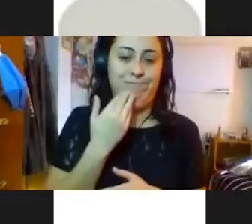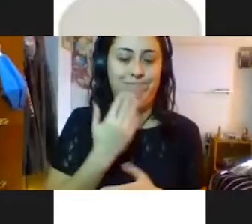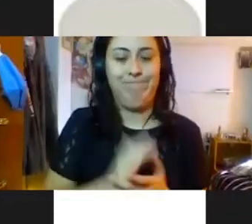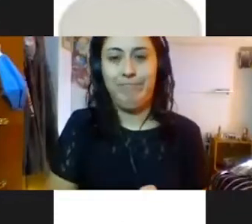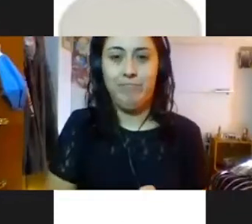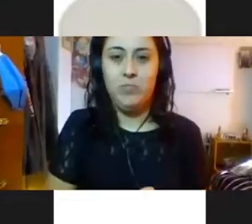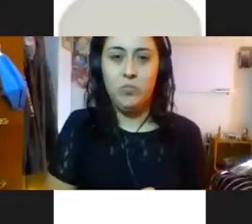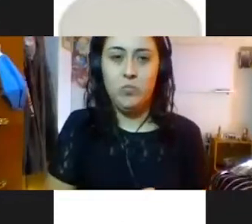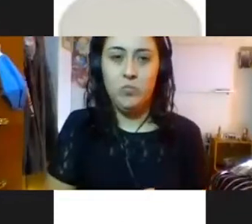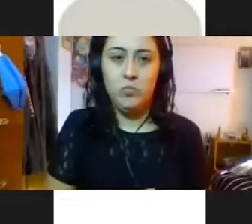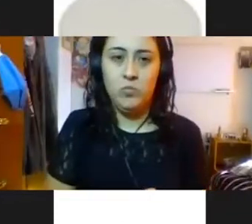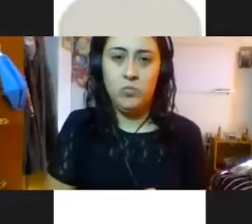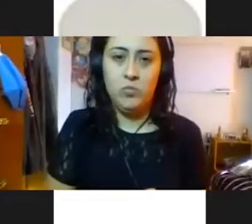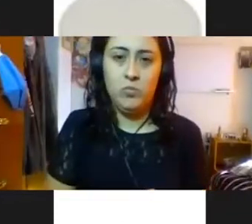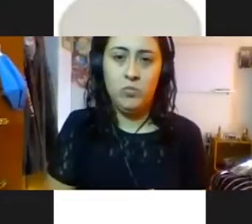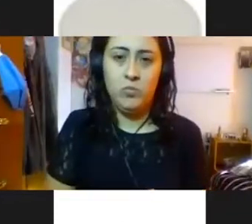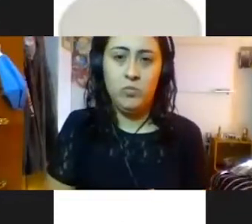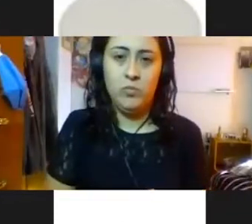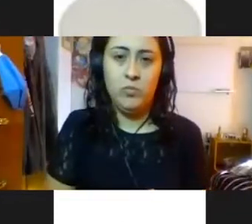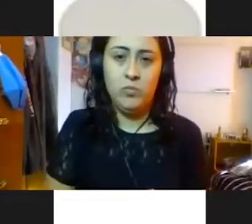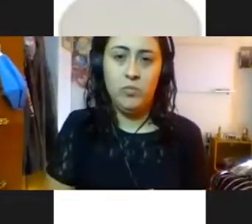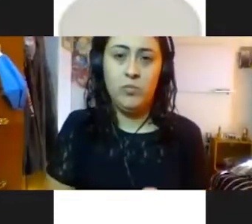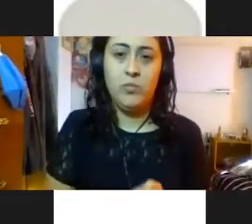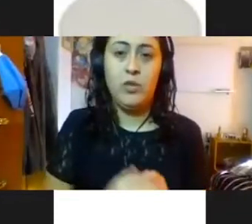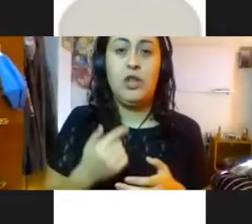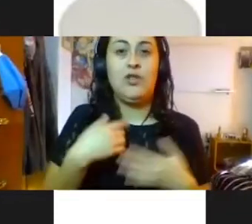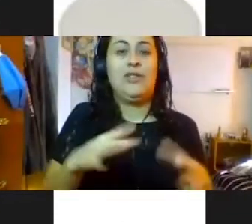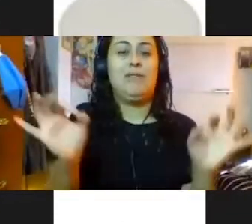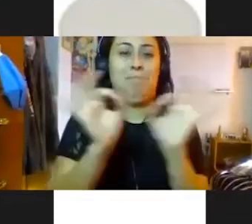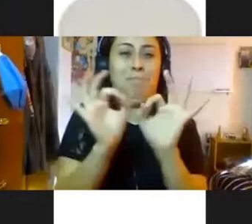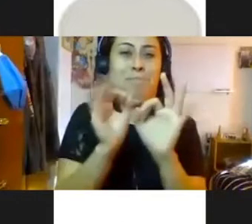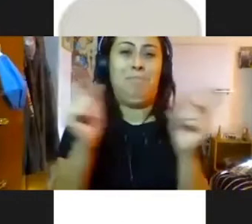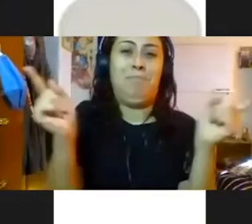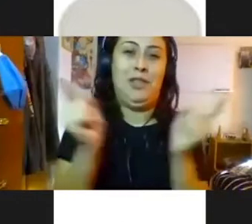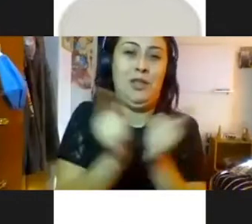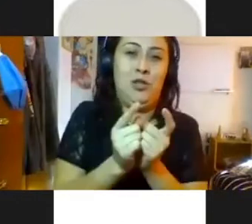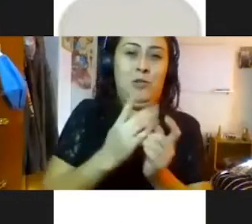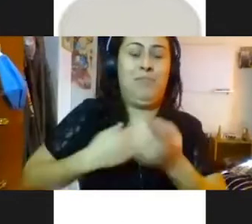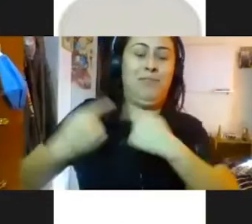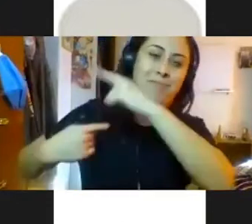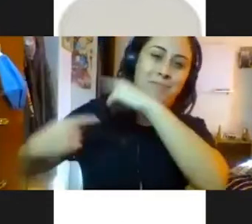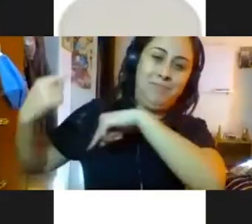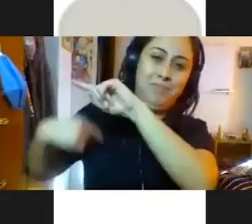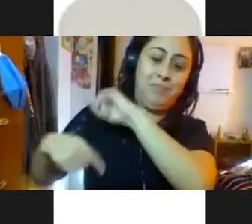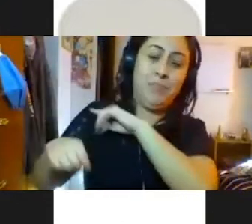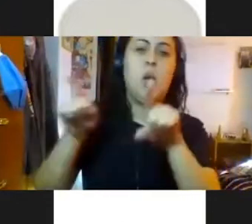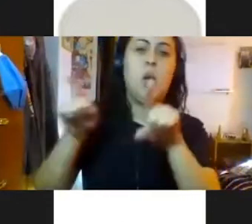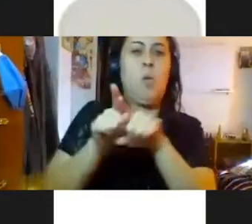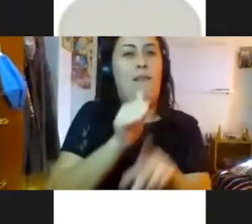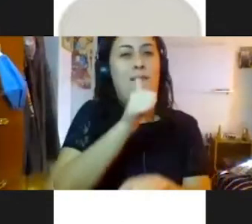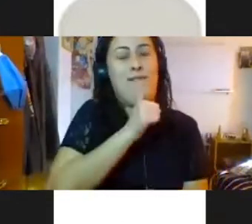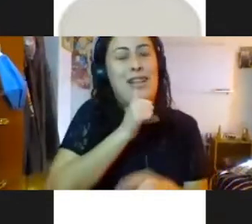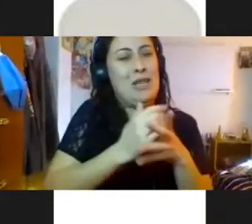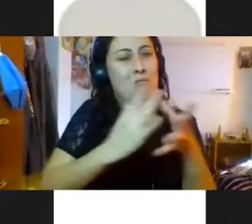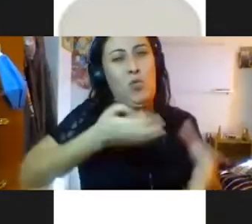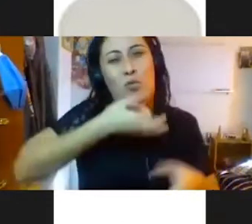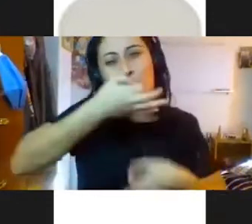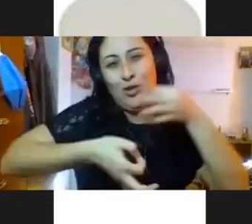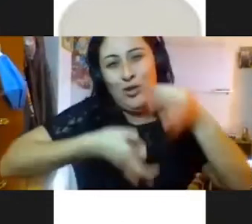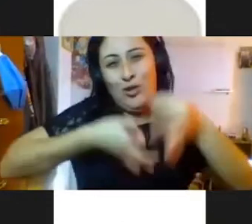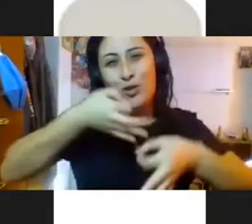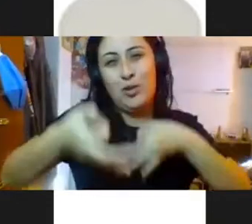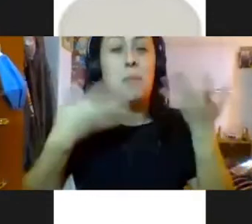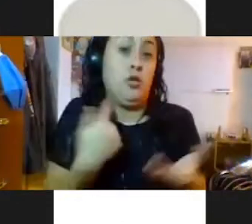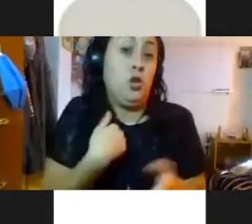Ahí les di un pequeño resumen de la trayectoria. Por supuesto, me queda muchísimo por decir, pero imagino que hay muchas